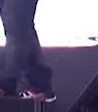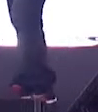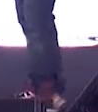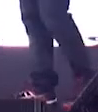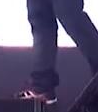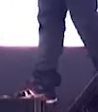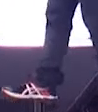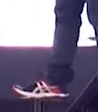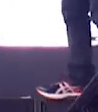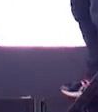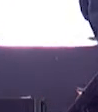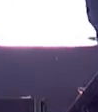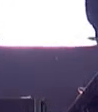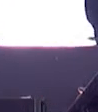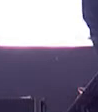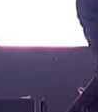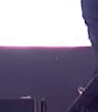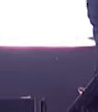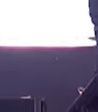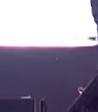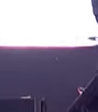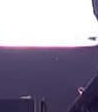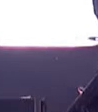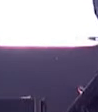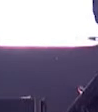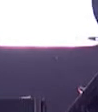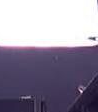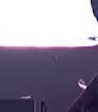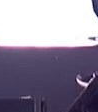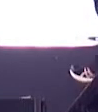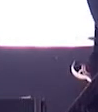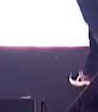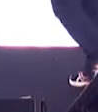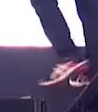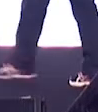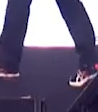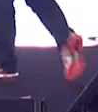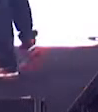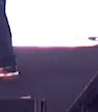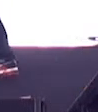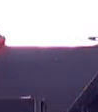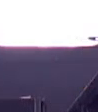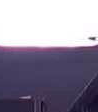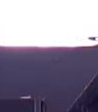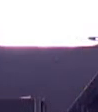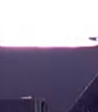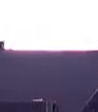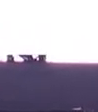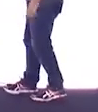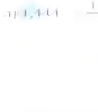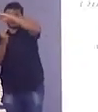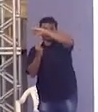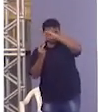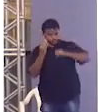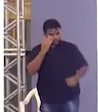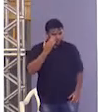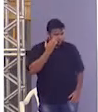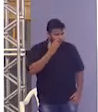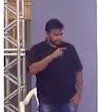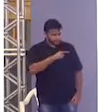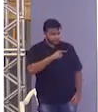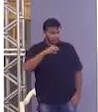escrevo apenas um 9, ó. Beleza? Então olha só. Esse 1